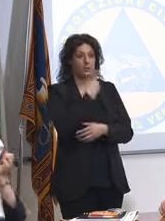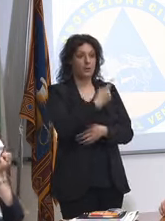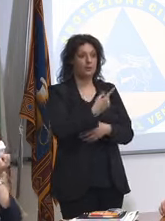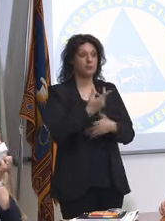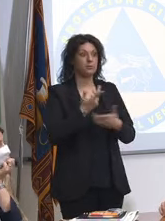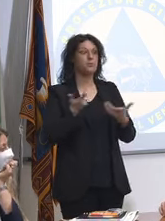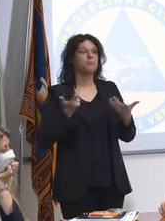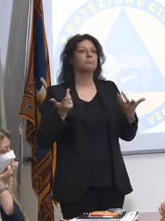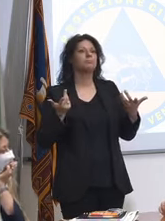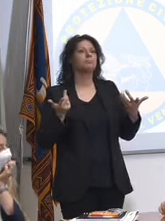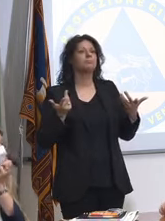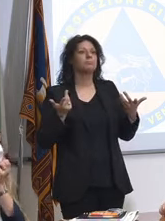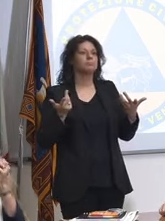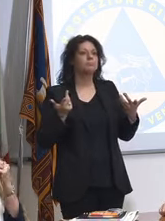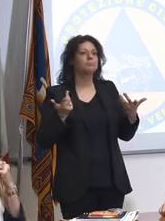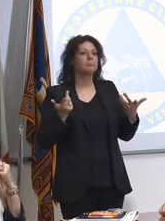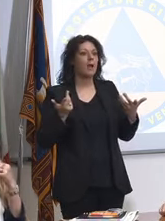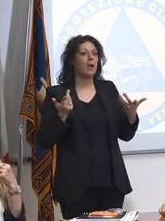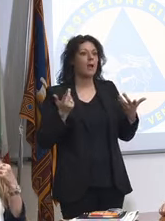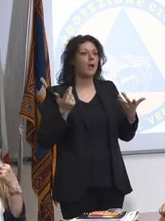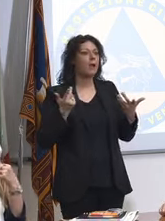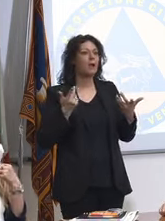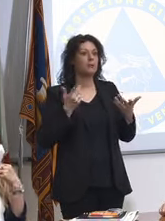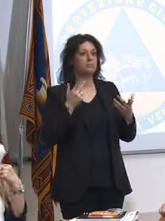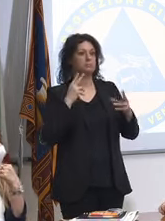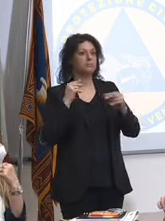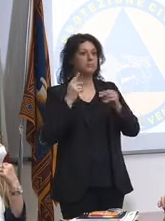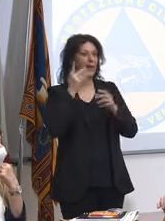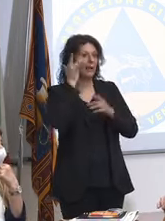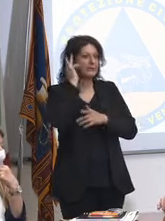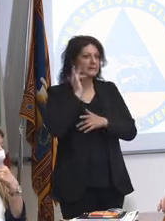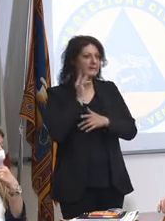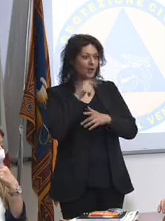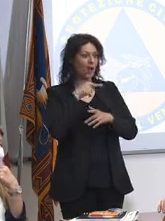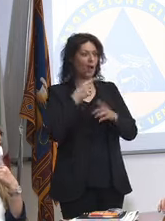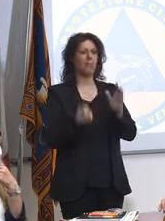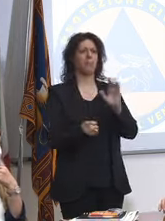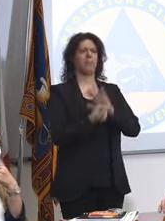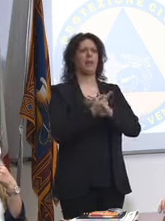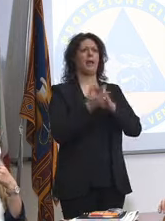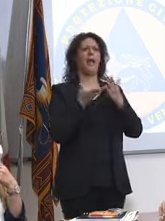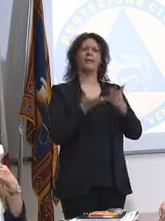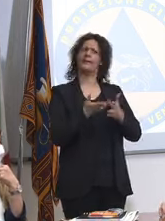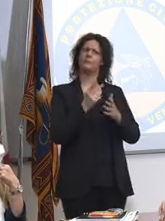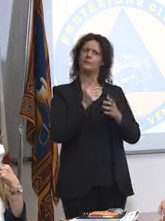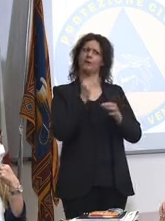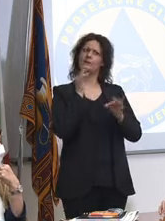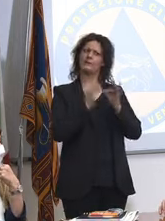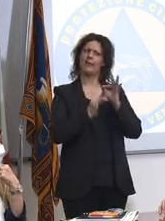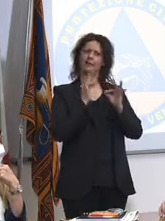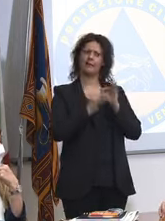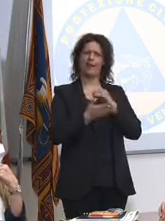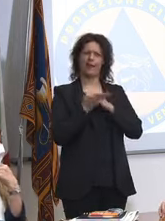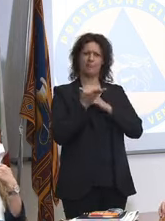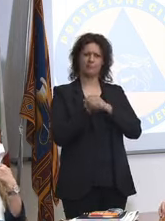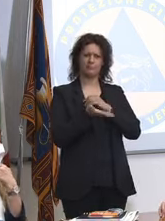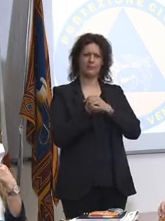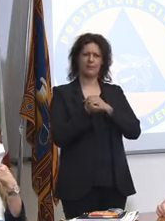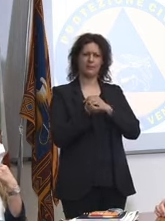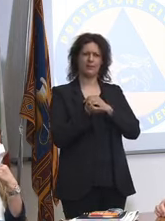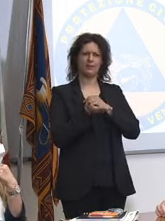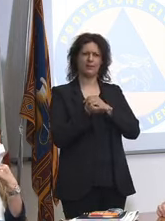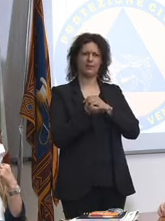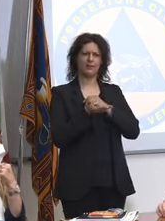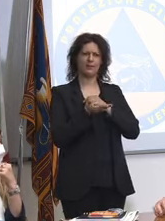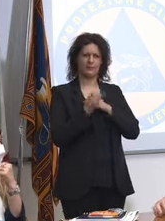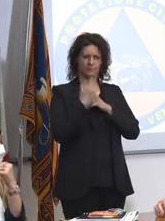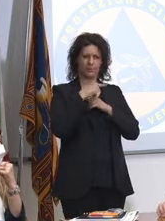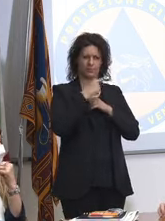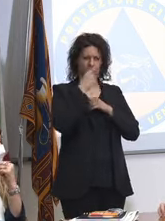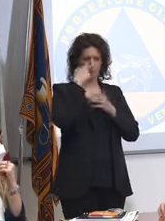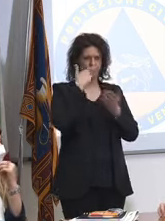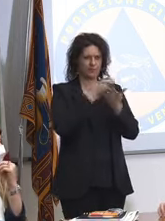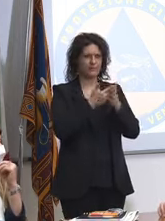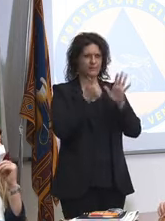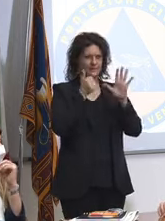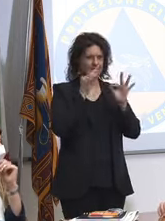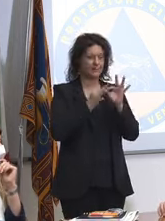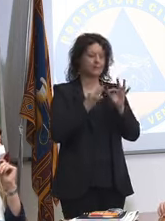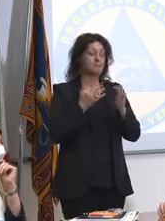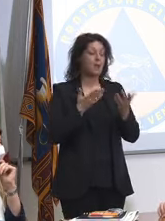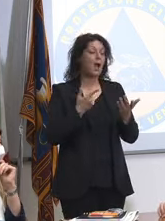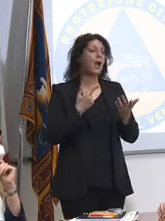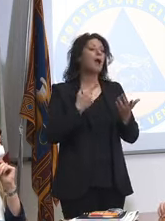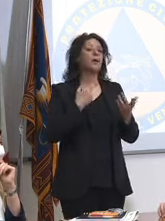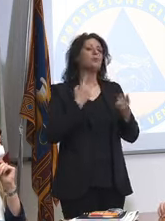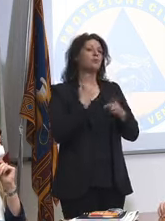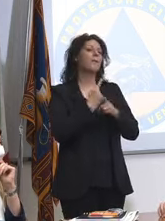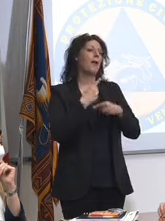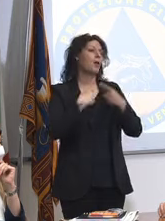opla, è apparsa la data del 6 settembre. Ricordo che l'attuale proposta prevede dal 6 settembre. Partita ancora aperta, cioè